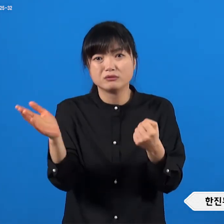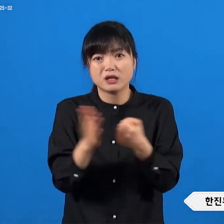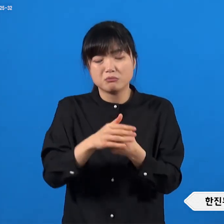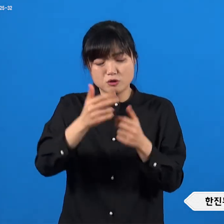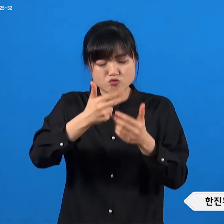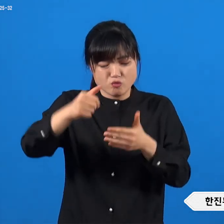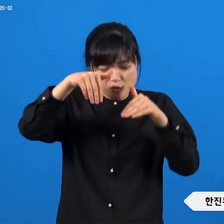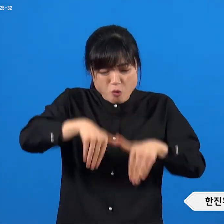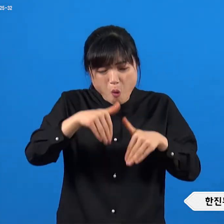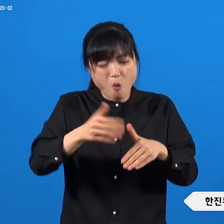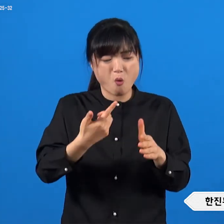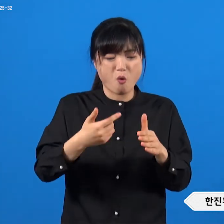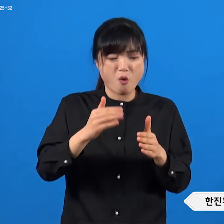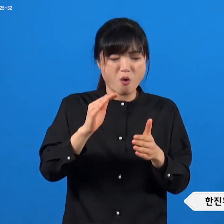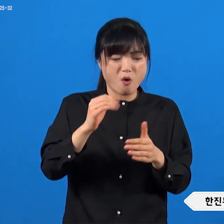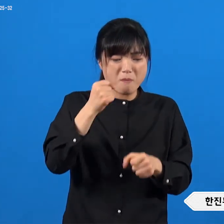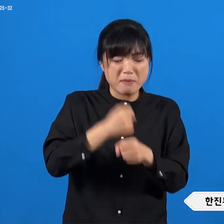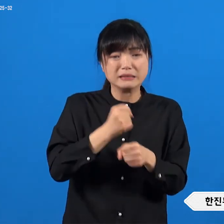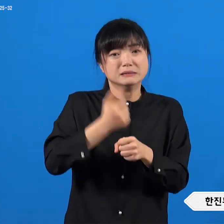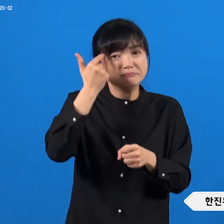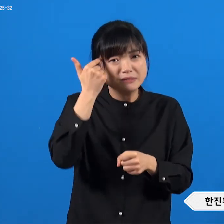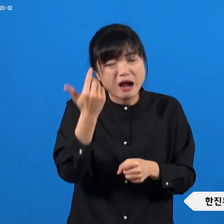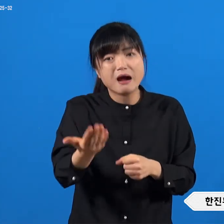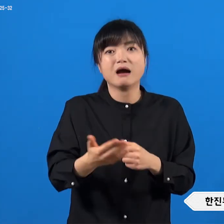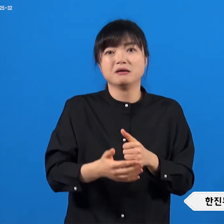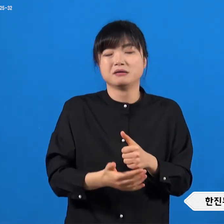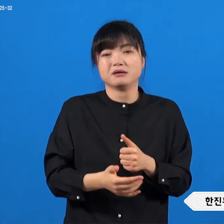주의 종되라고 이 훈련을 시켜주십니까?